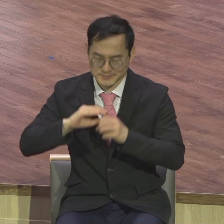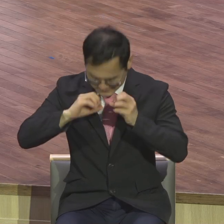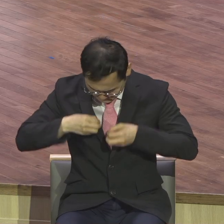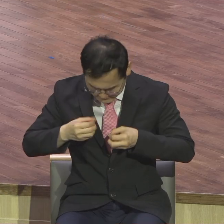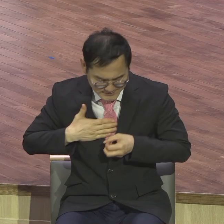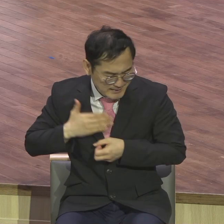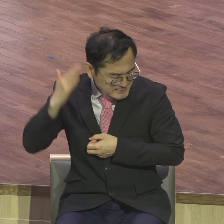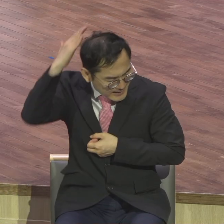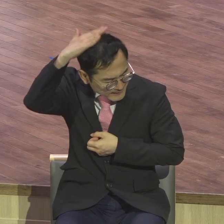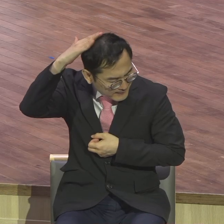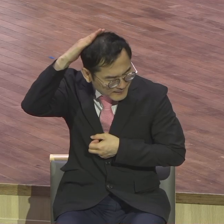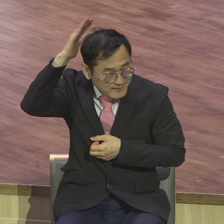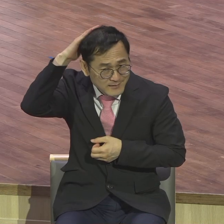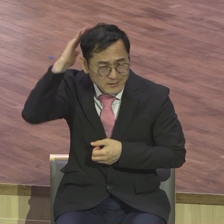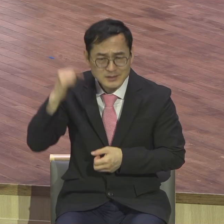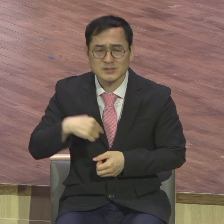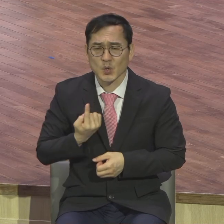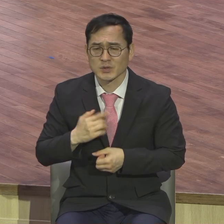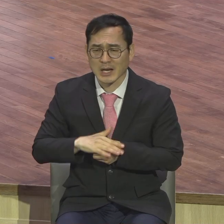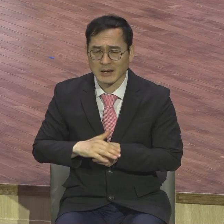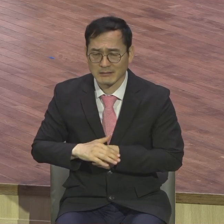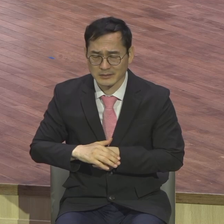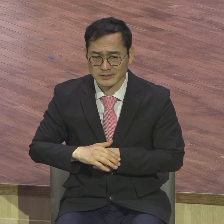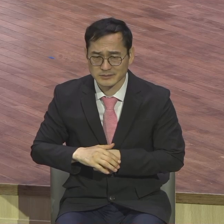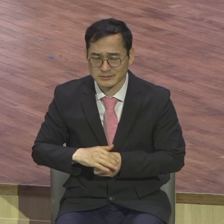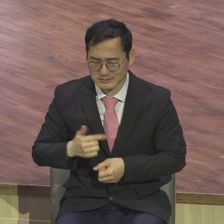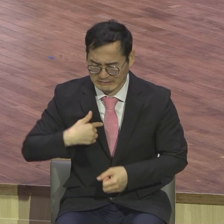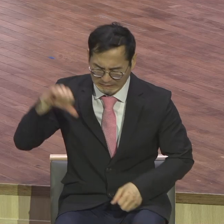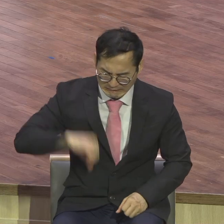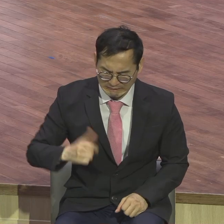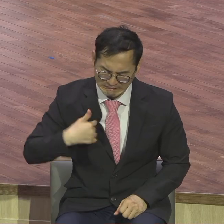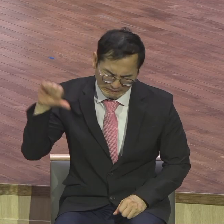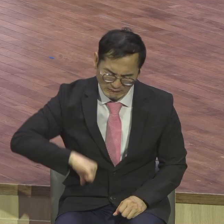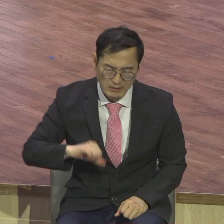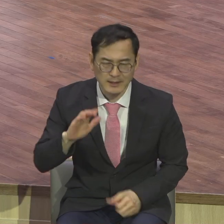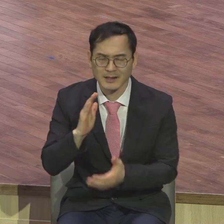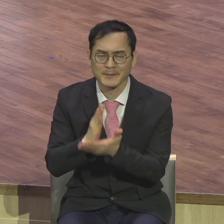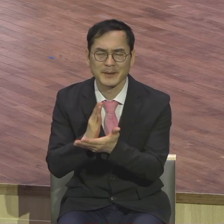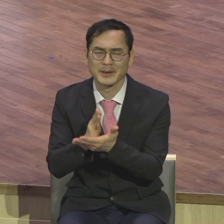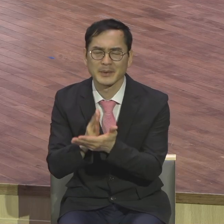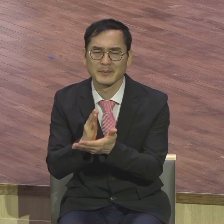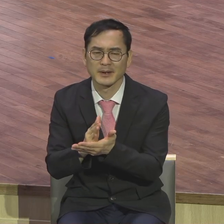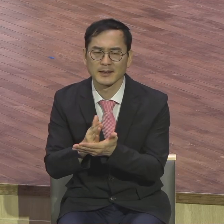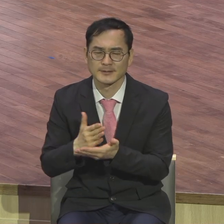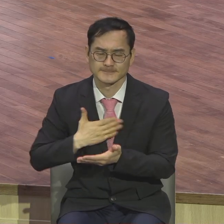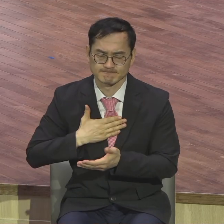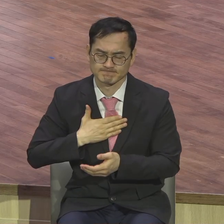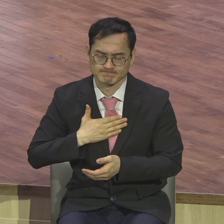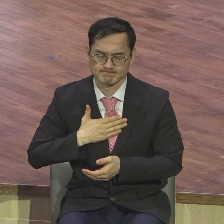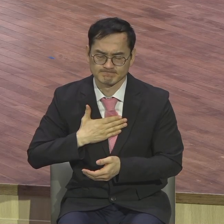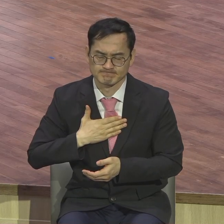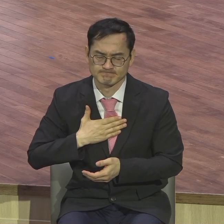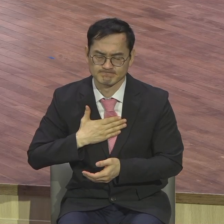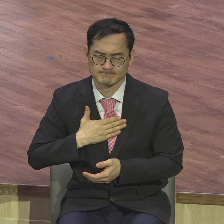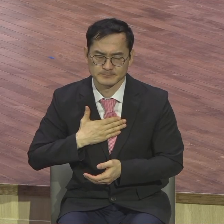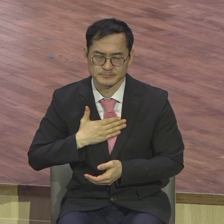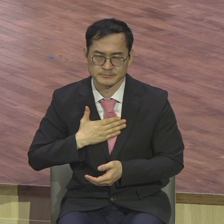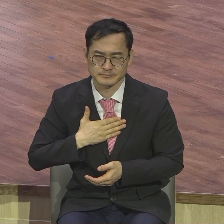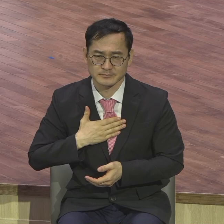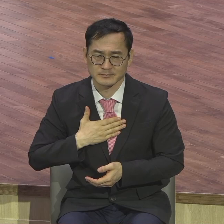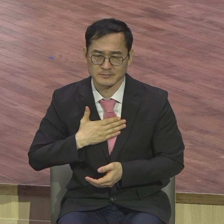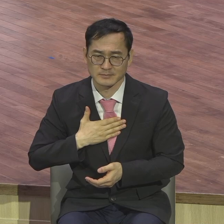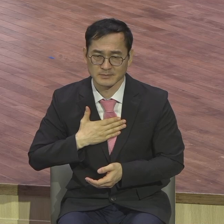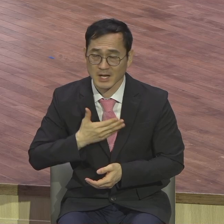자기 자신을 사랑해야 된다고 이 말은요 이기적인 사랑을 말하는 것이 아니요. 나 자신을 보험의